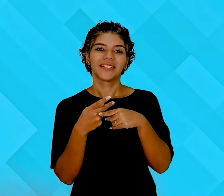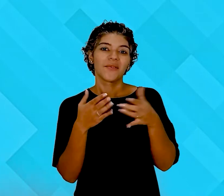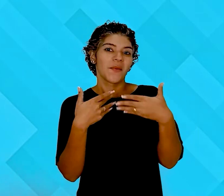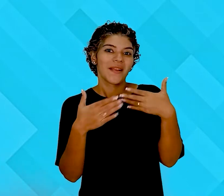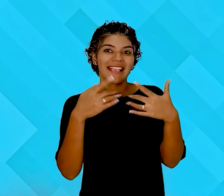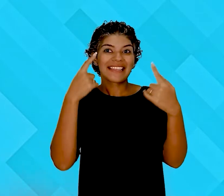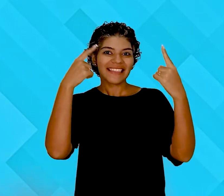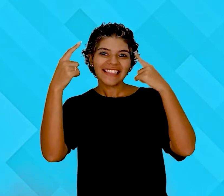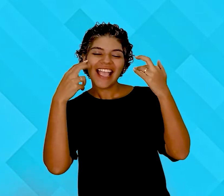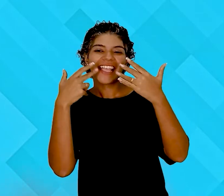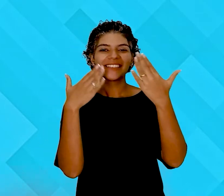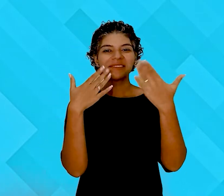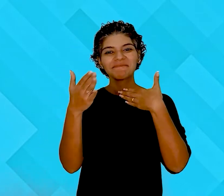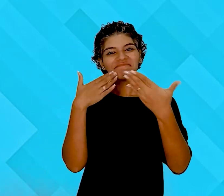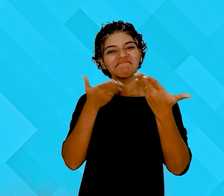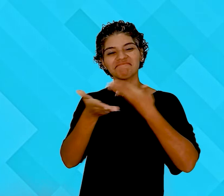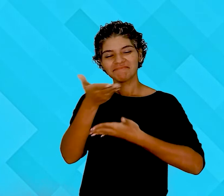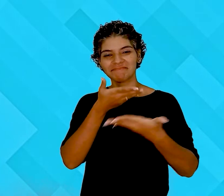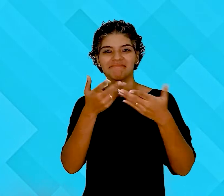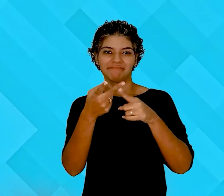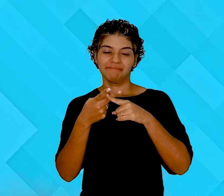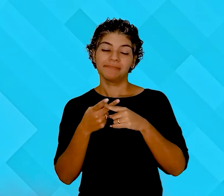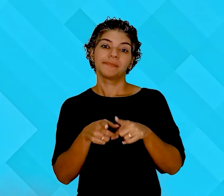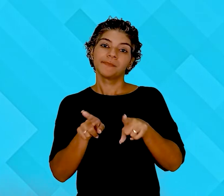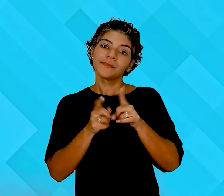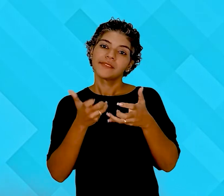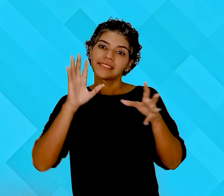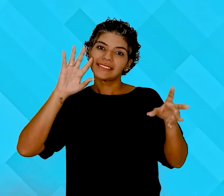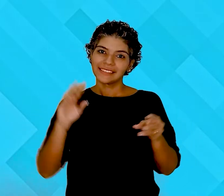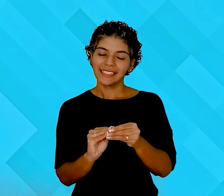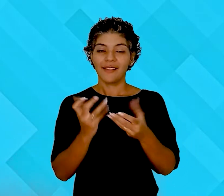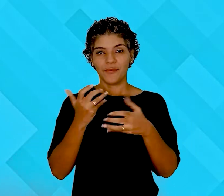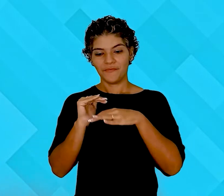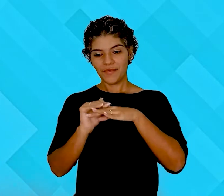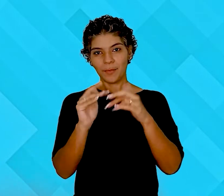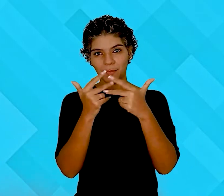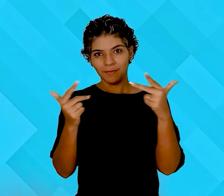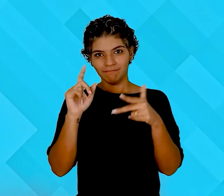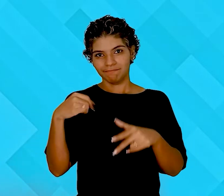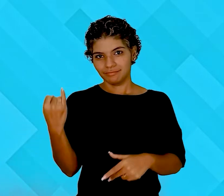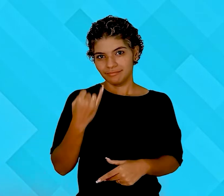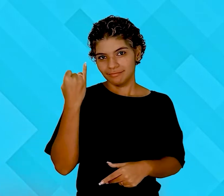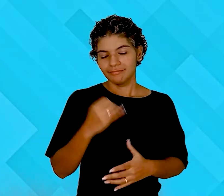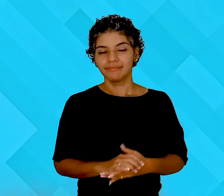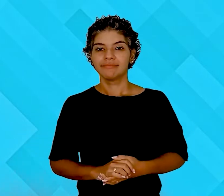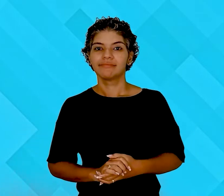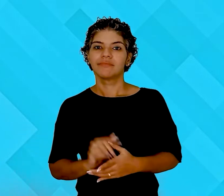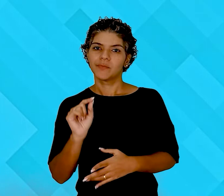pós-verdade, né? A realidade ela é manipulada, a opinião, a construção tem mais espaço do